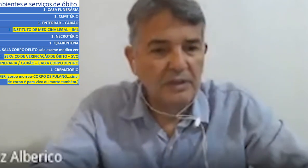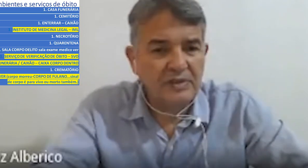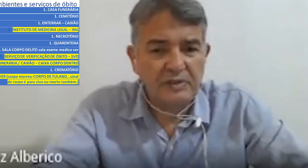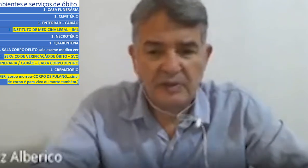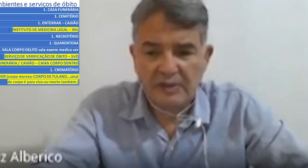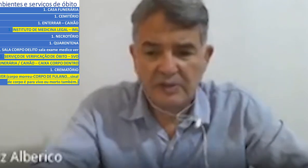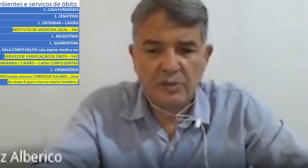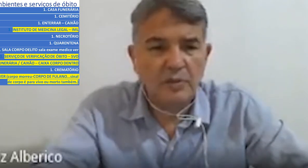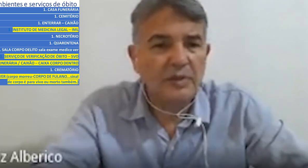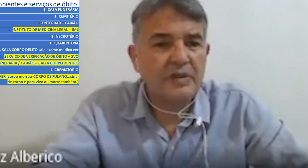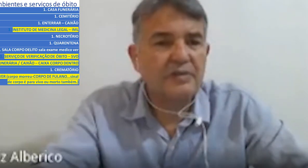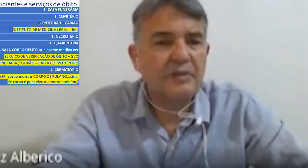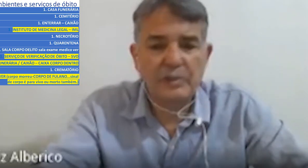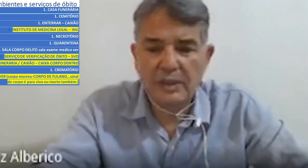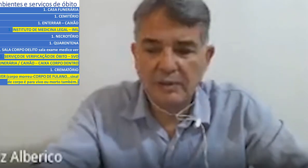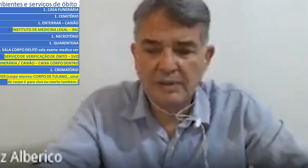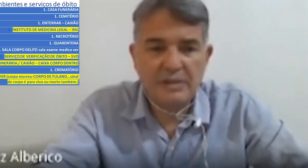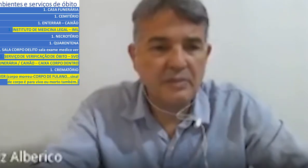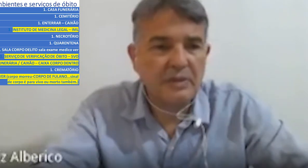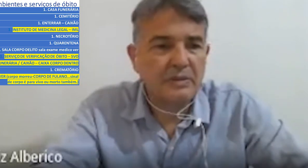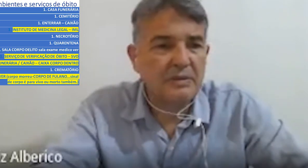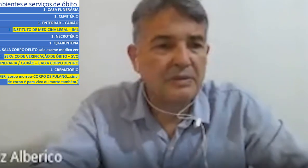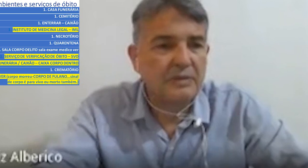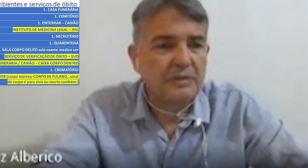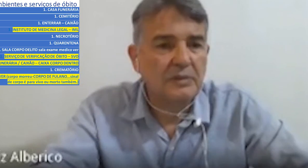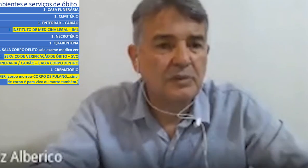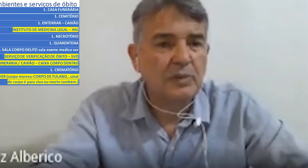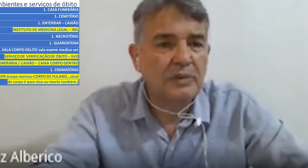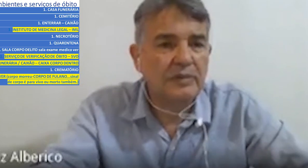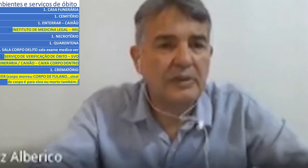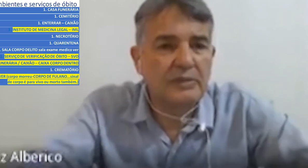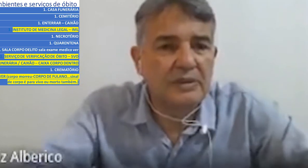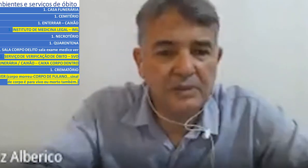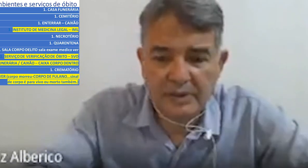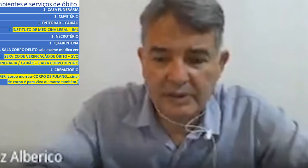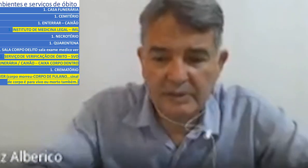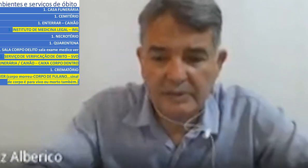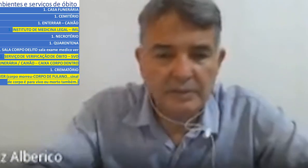Serviço de verificação de óbito, eu já tinha botado lá em cima. Opa, o que foi que aconteceu aqui?